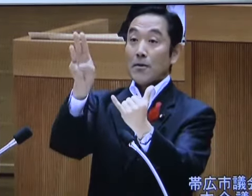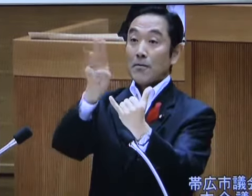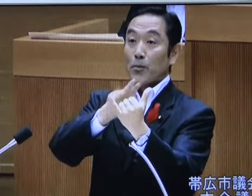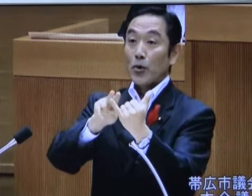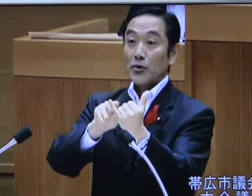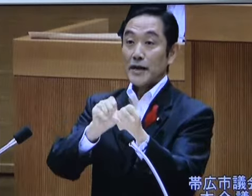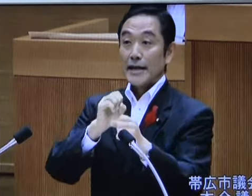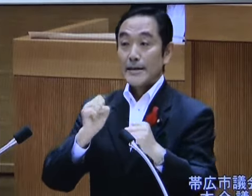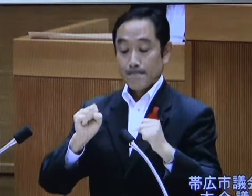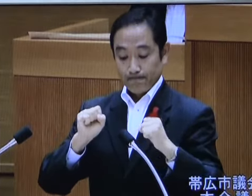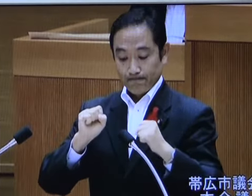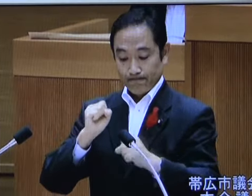防災